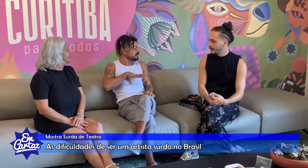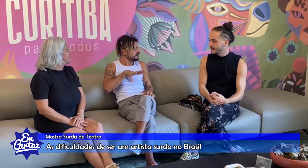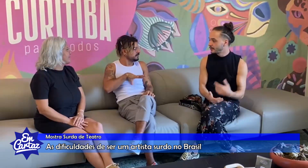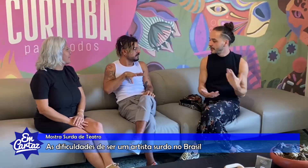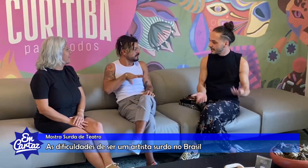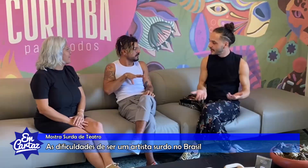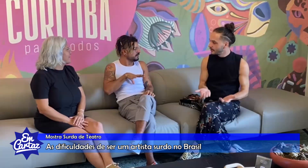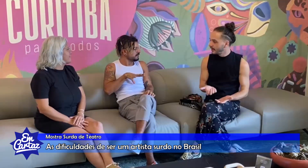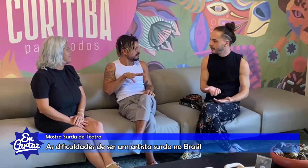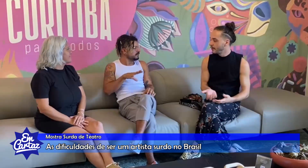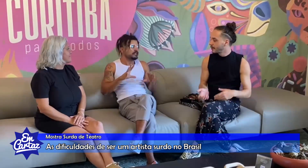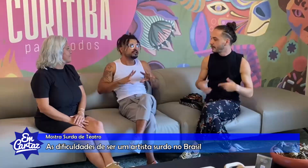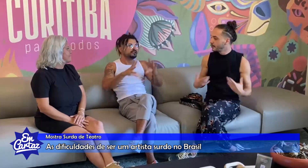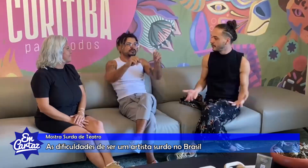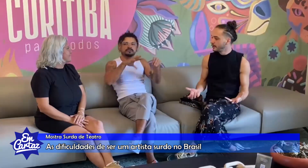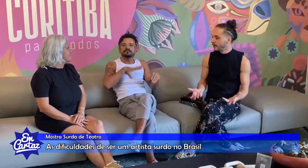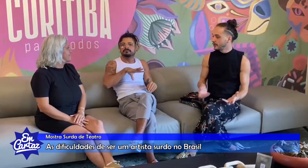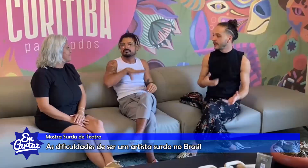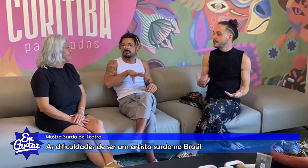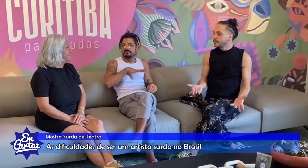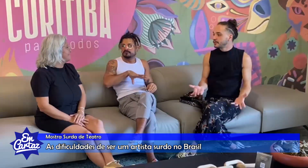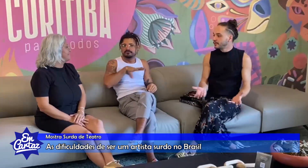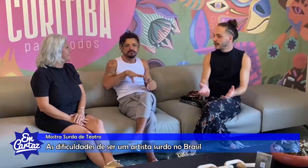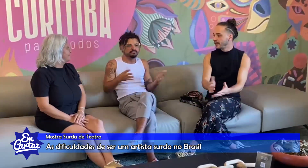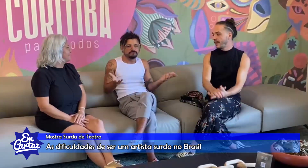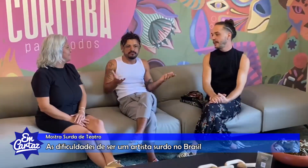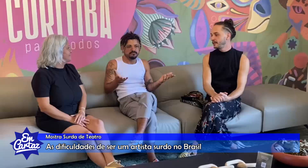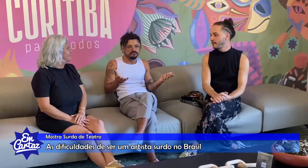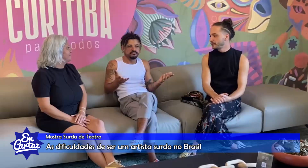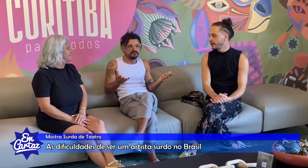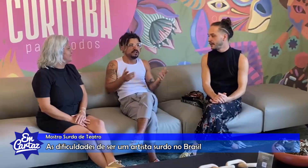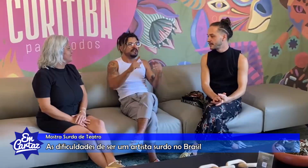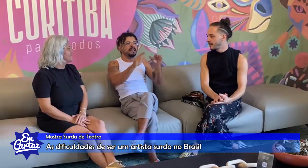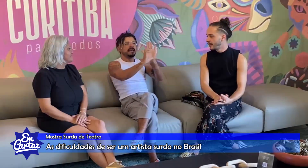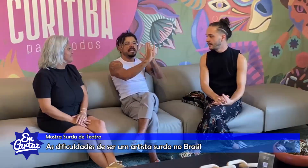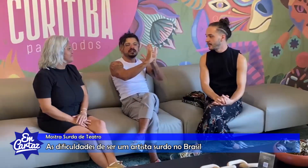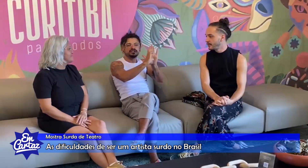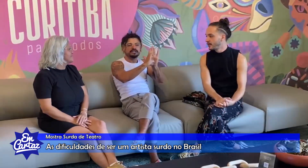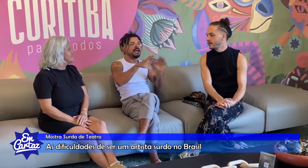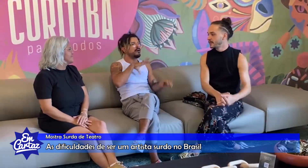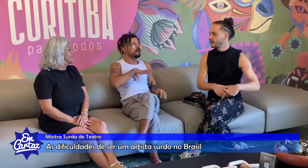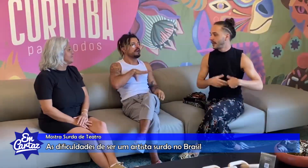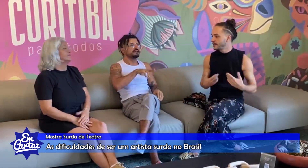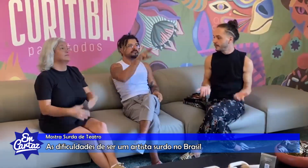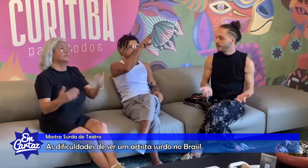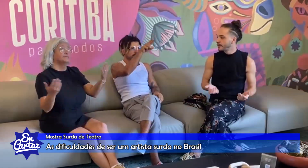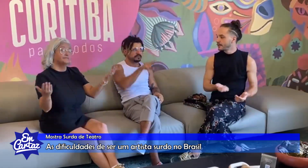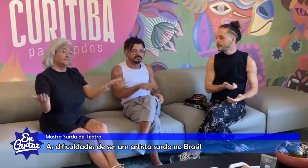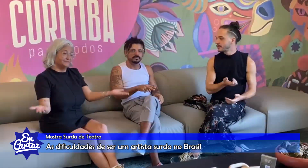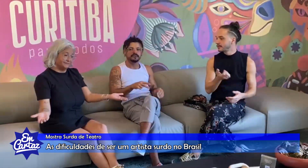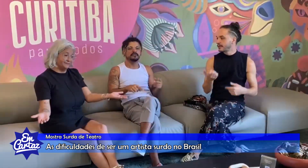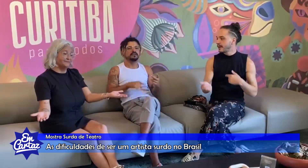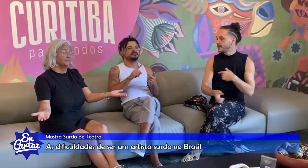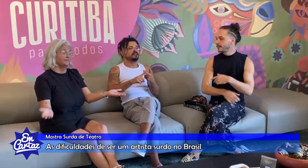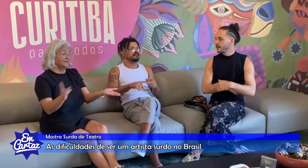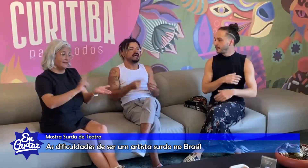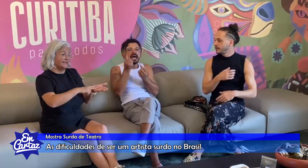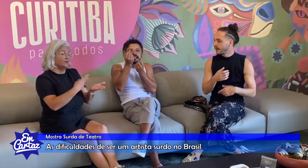dessa utilização da língua, porque toda a estrutura é em língua portuguesa, né? Então, os editais públicos culturais são em língua